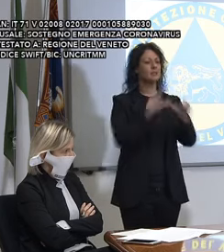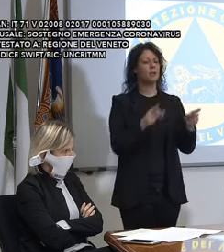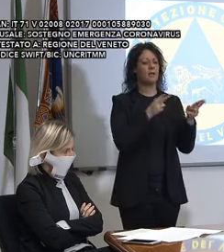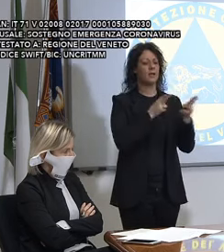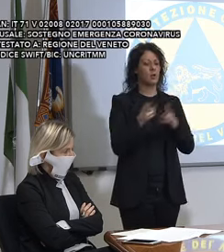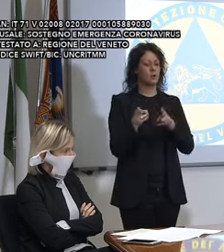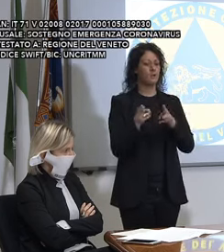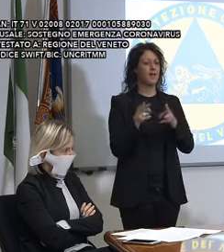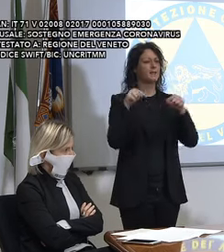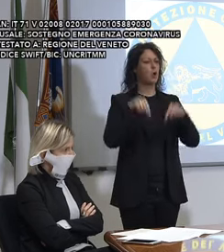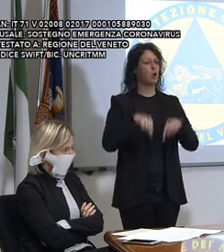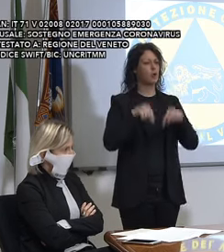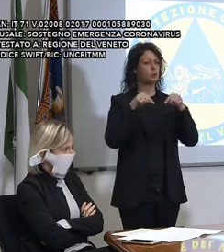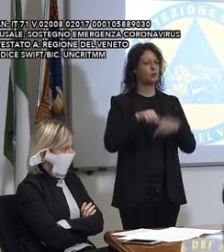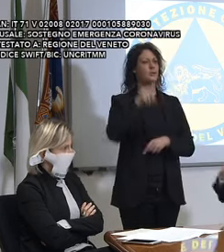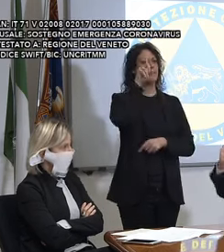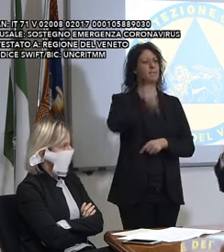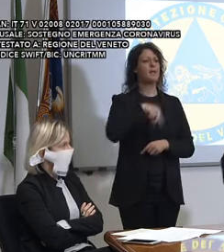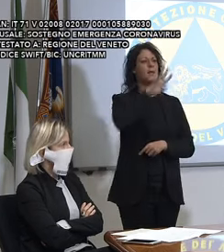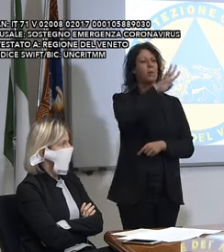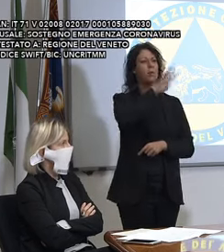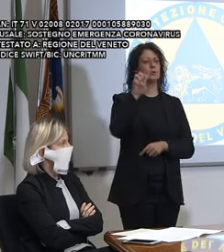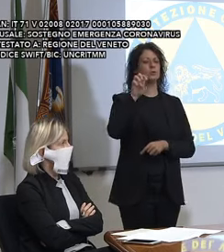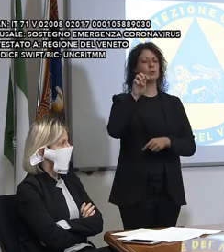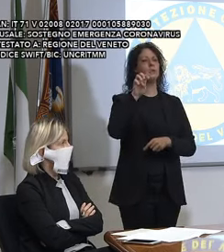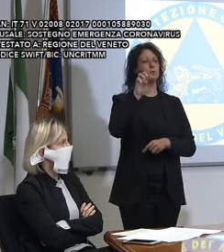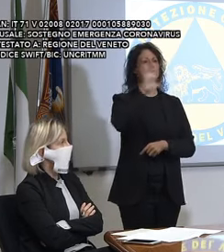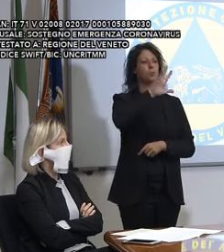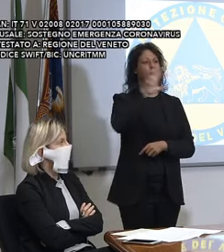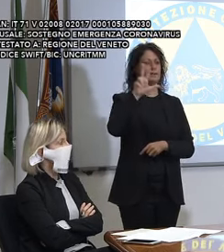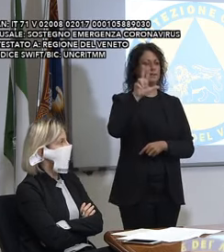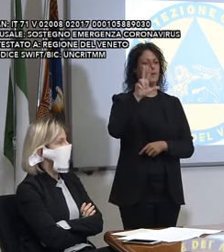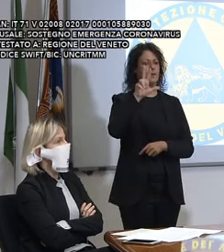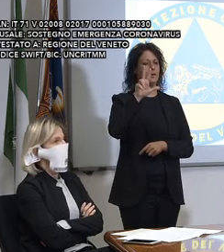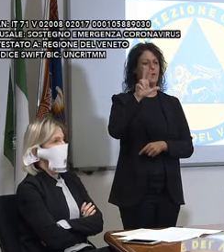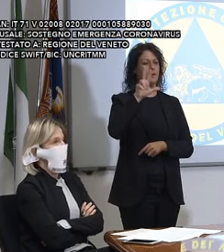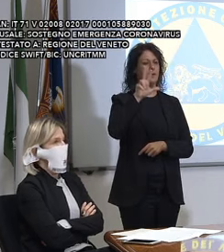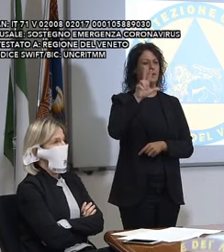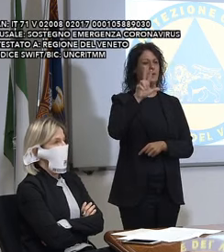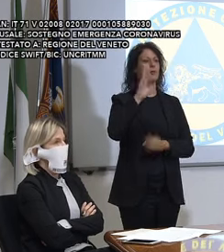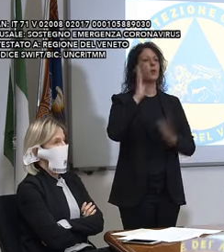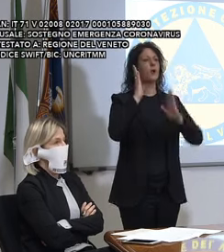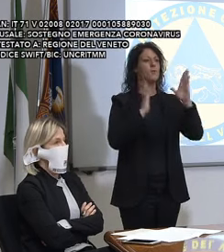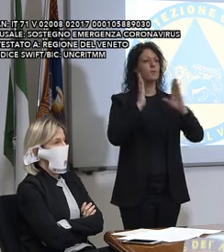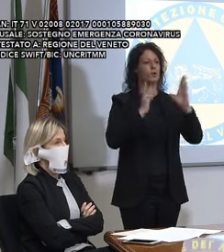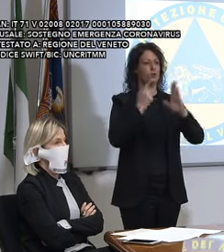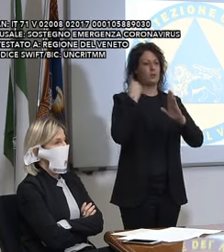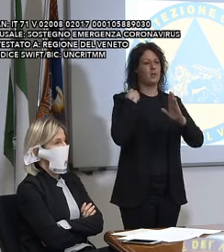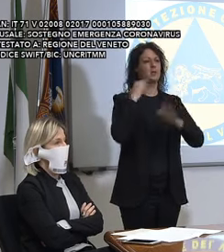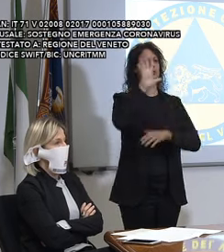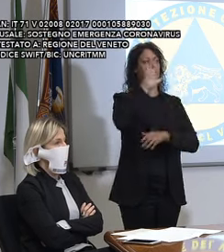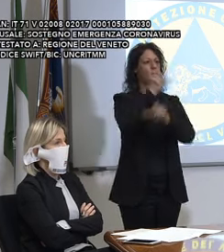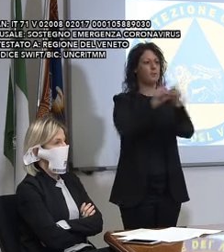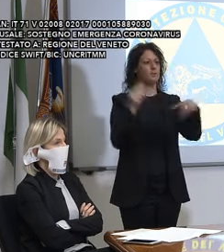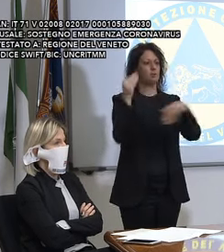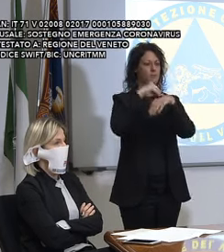ricoverati oggi sono 1.453, sono 5 in più,